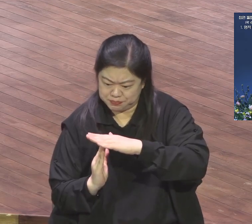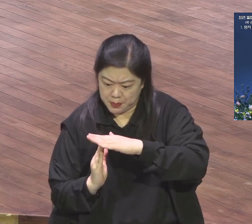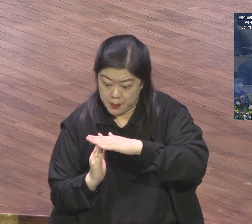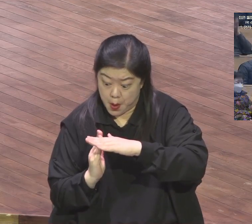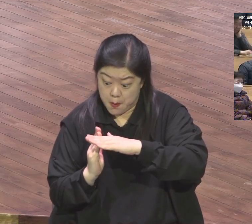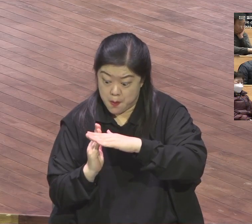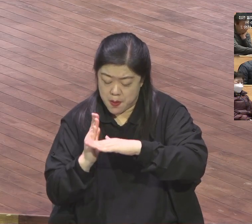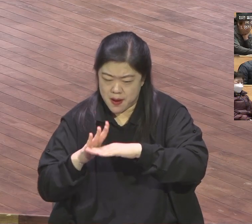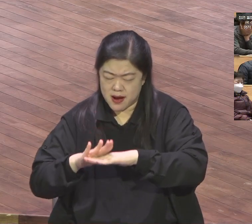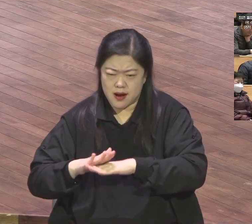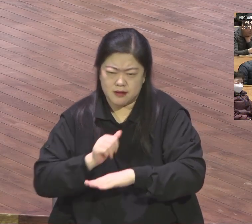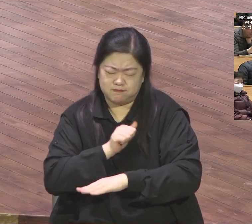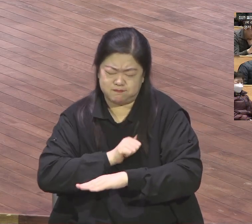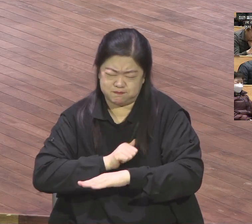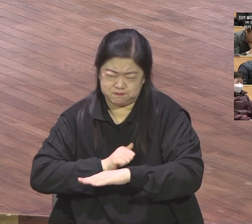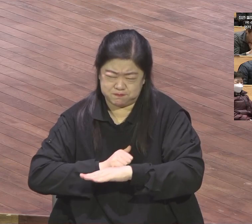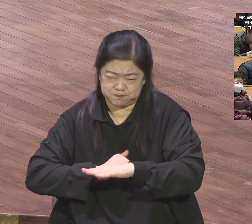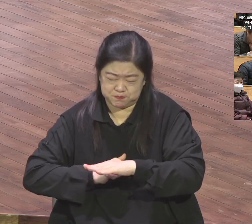성도가 정상이에요.